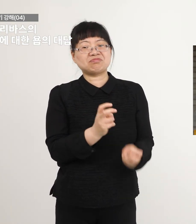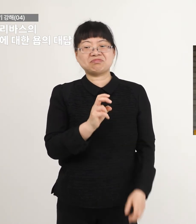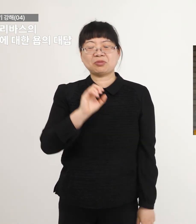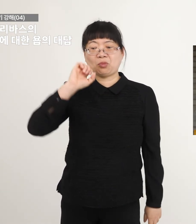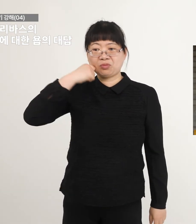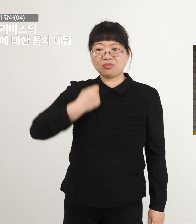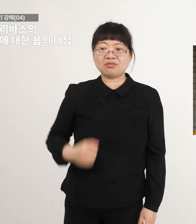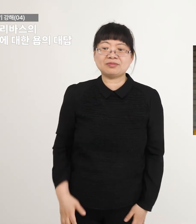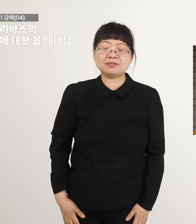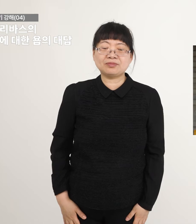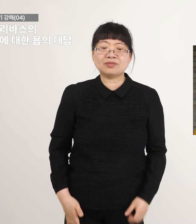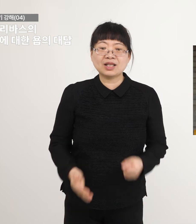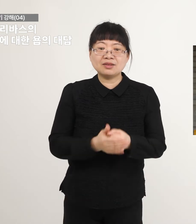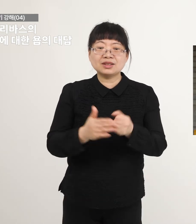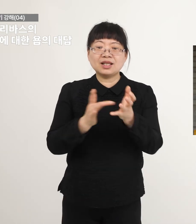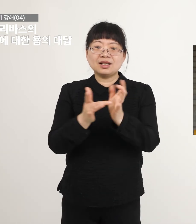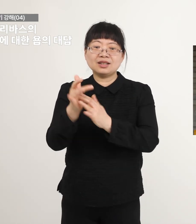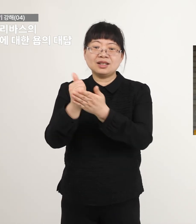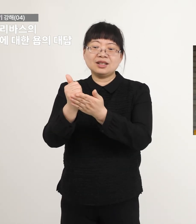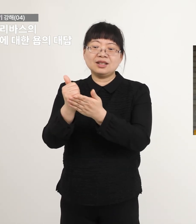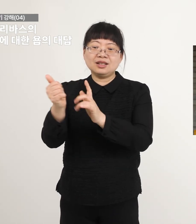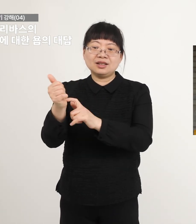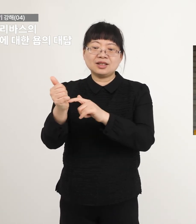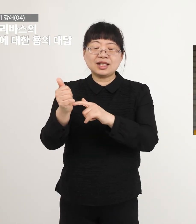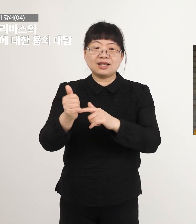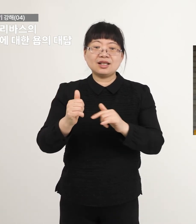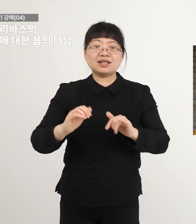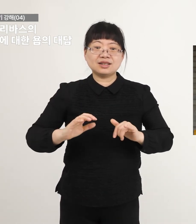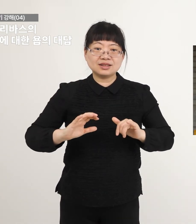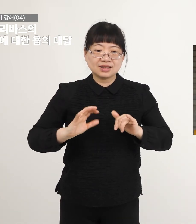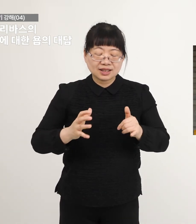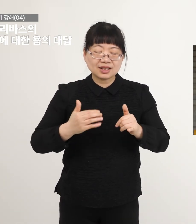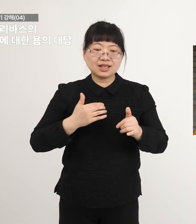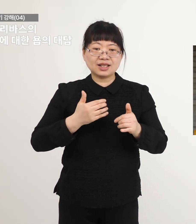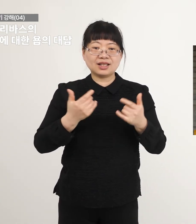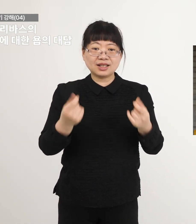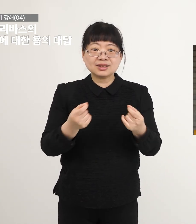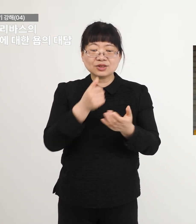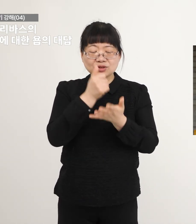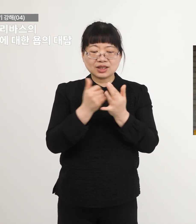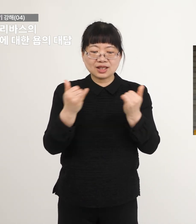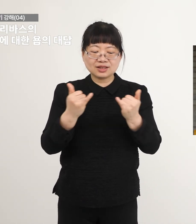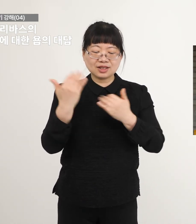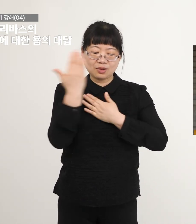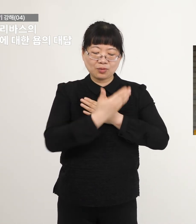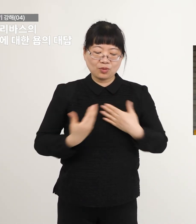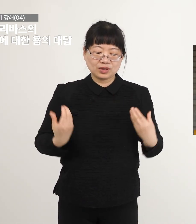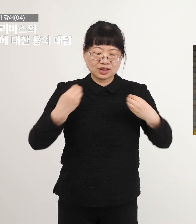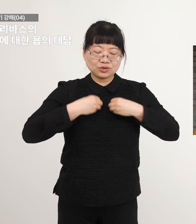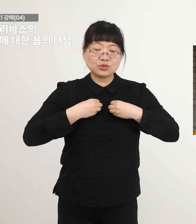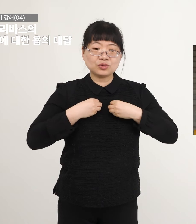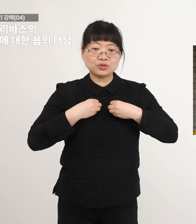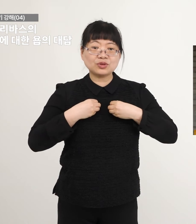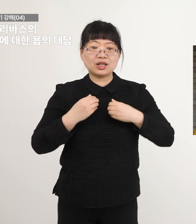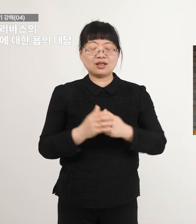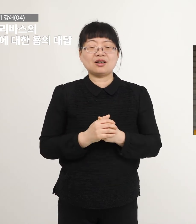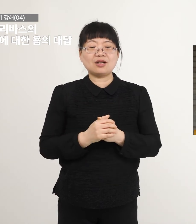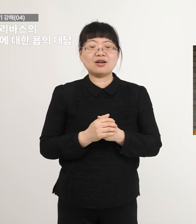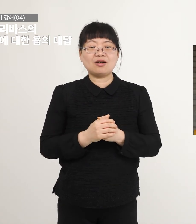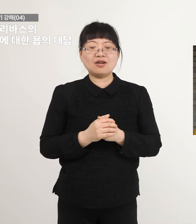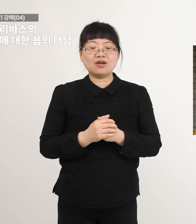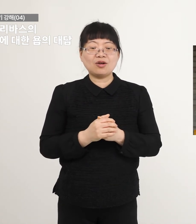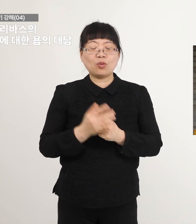그래서 예수님이 이 땅에 나 같은 죄인의 몸을 입으시고 성육신 하신